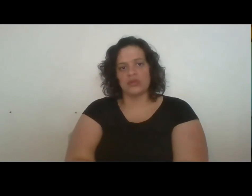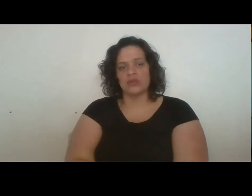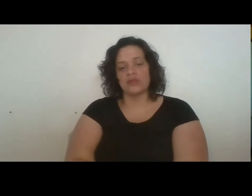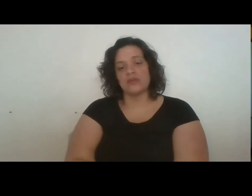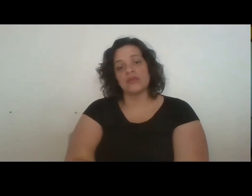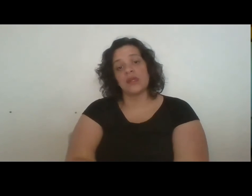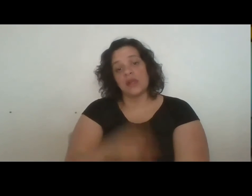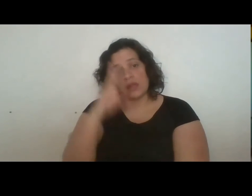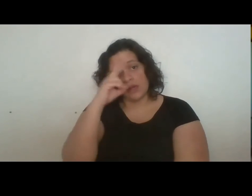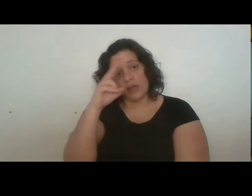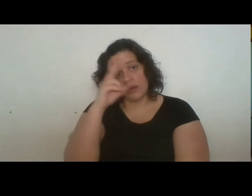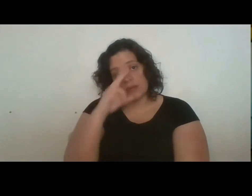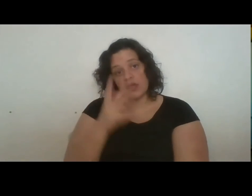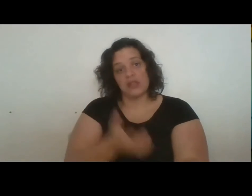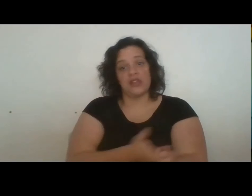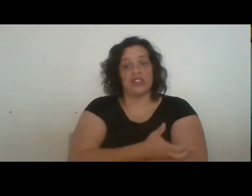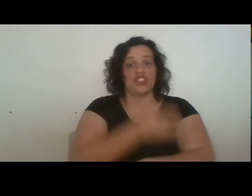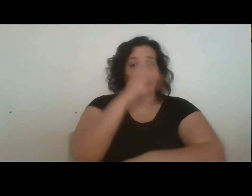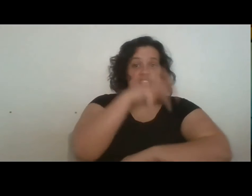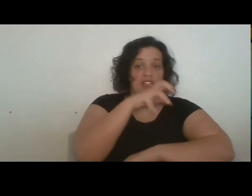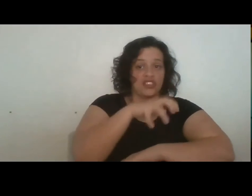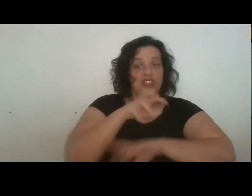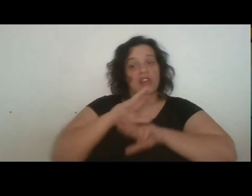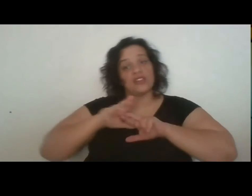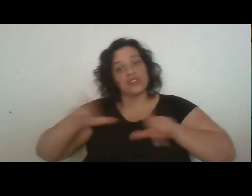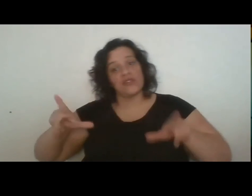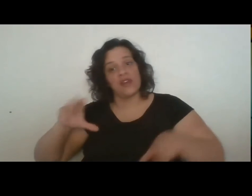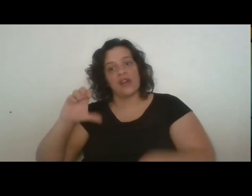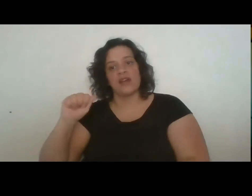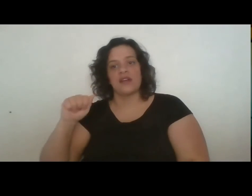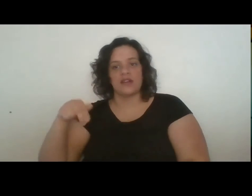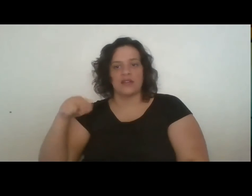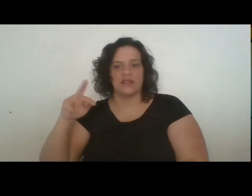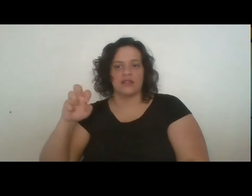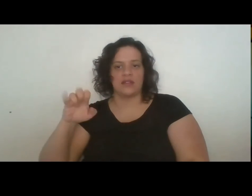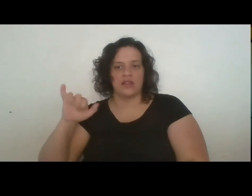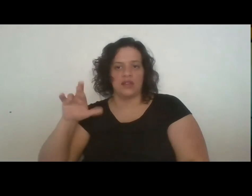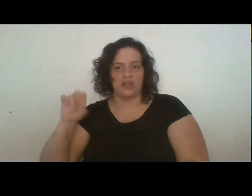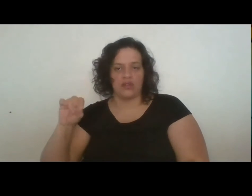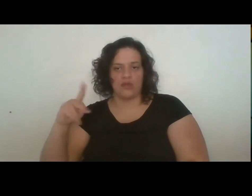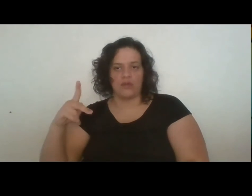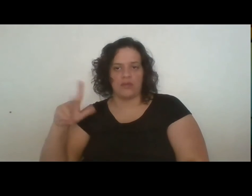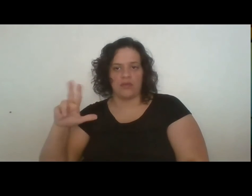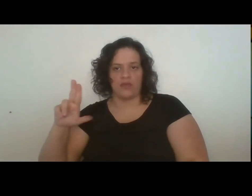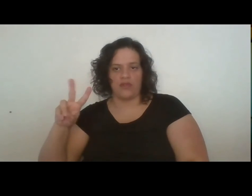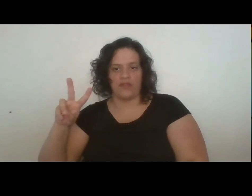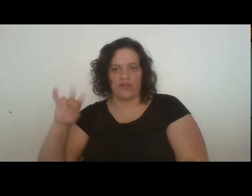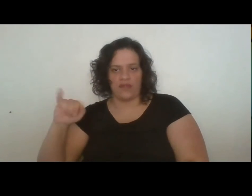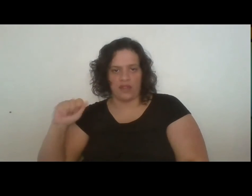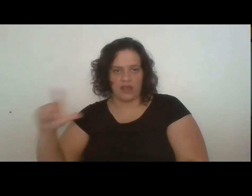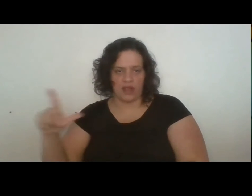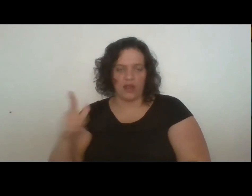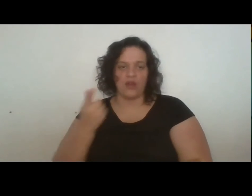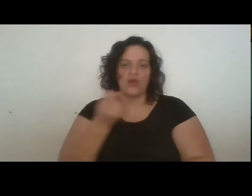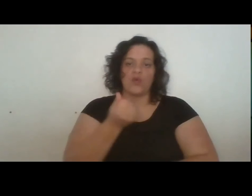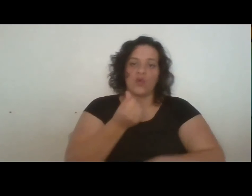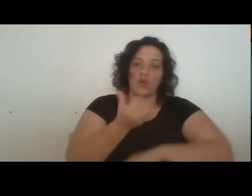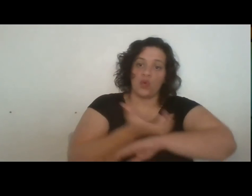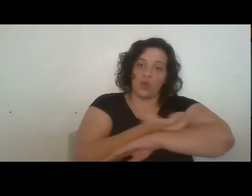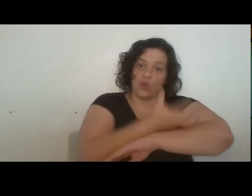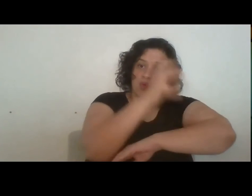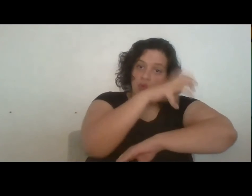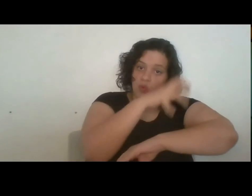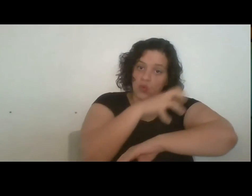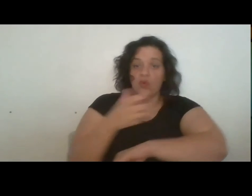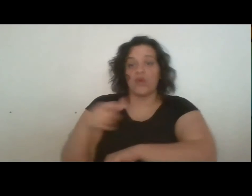jardim de chuva é uma coisa, canteiro pluvial é outra, o custo de um jardim de chuva é um e de canteiro pluvial é outro.